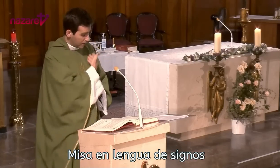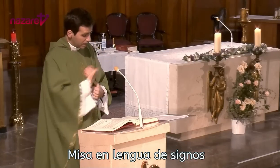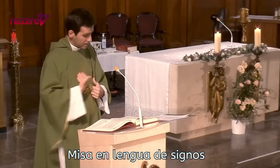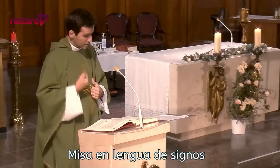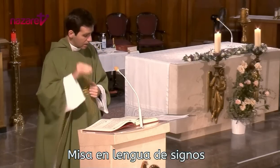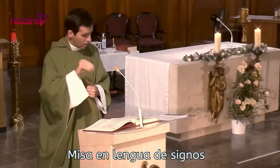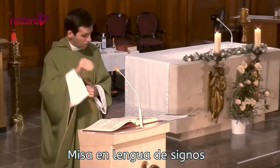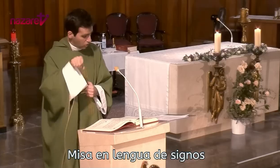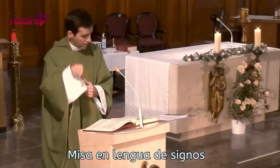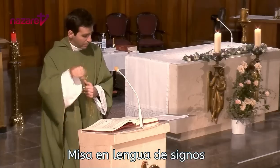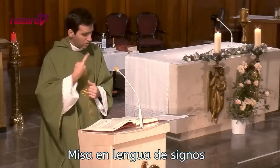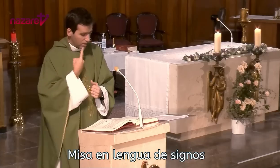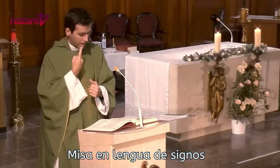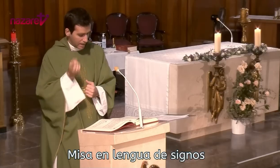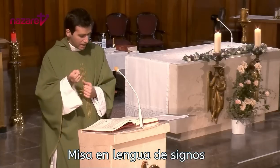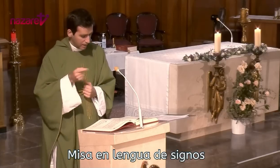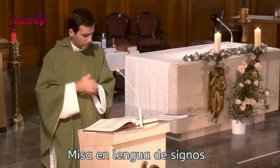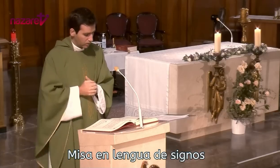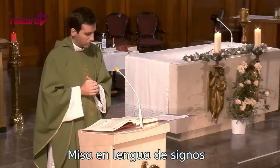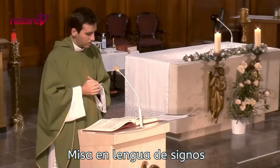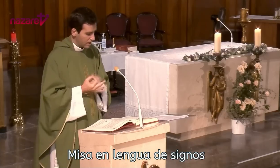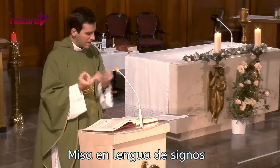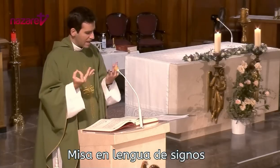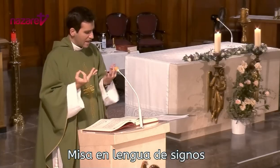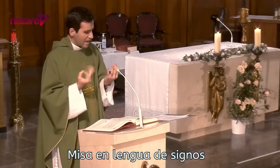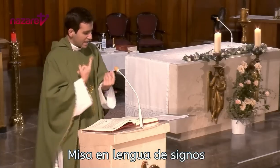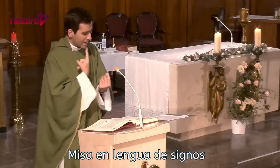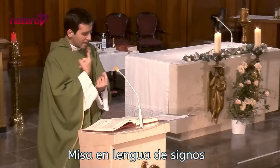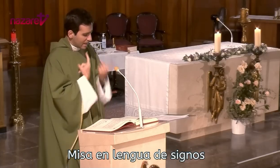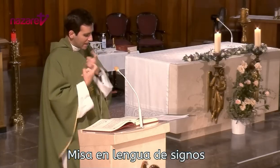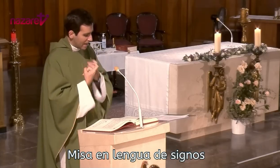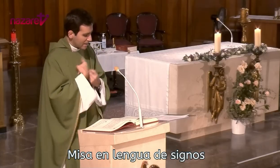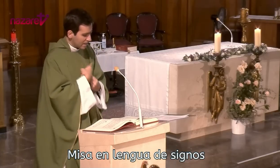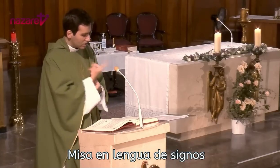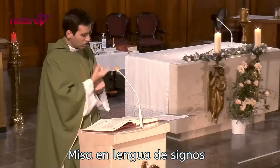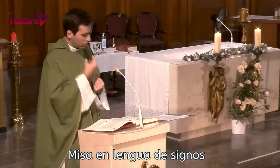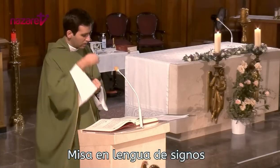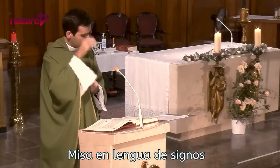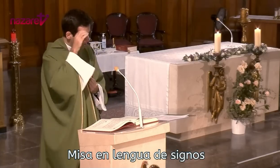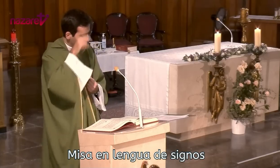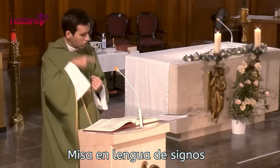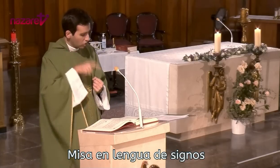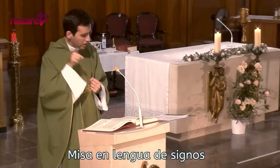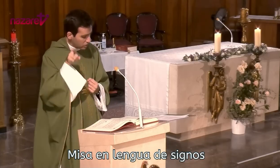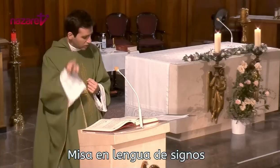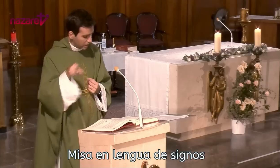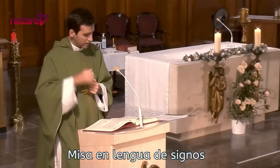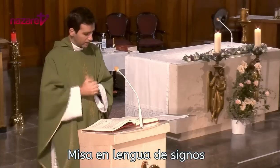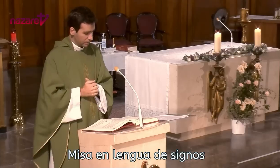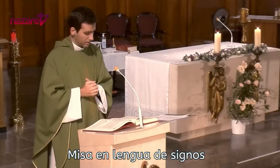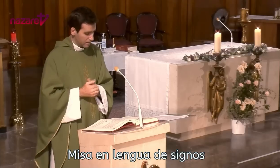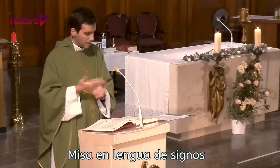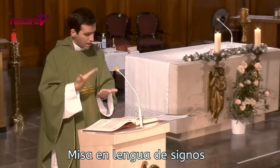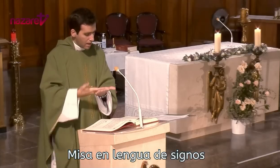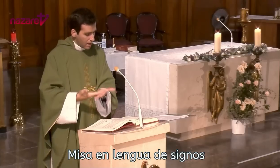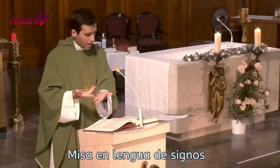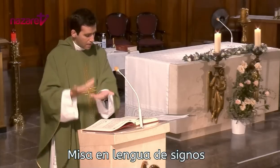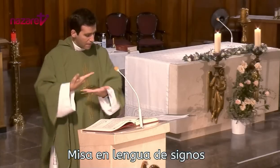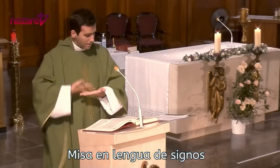Entonces lo llamó y le dijo: ¿qué es eso que estoy oyendo de ti? Dame